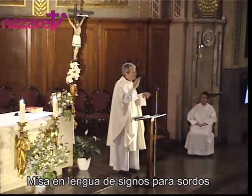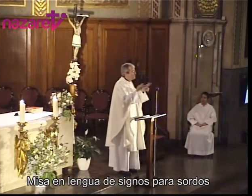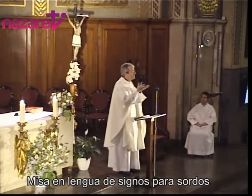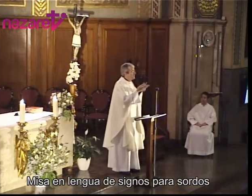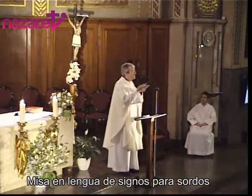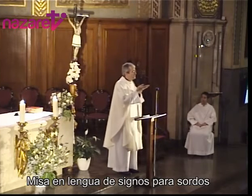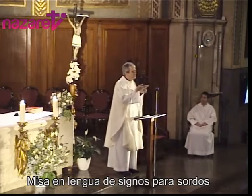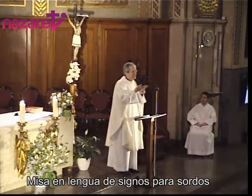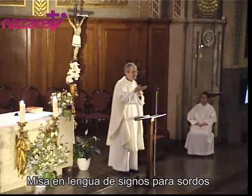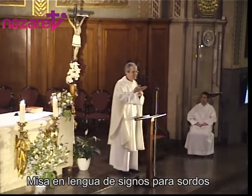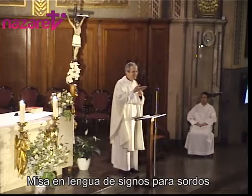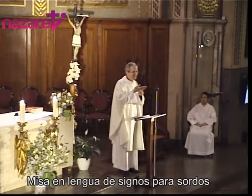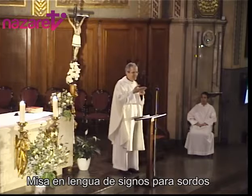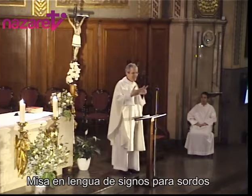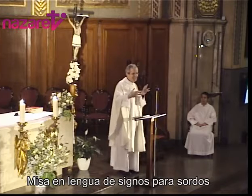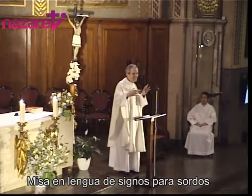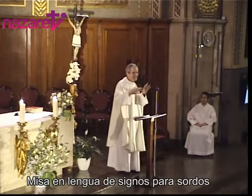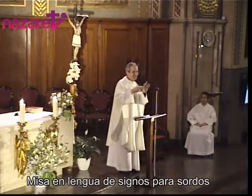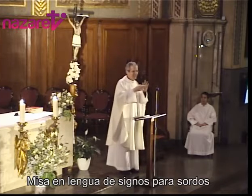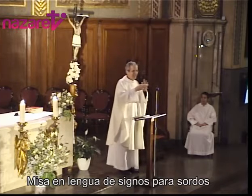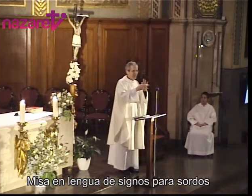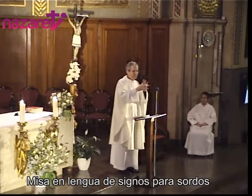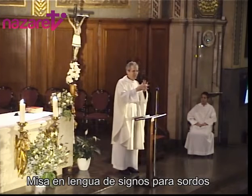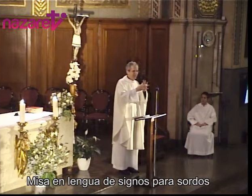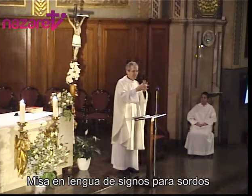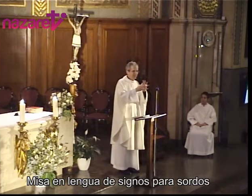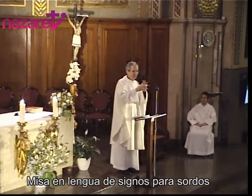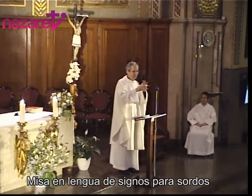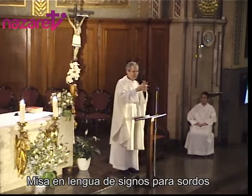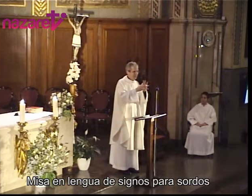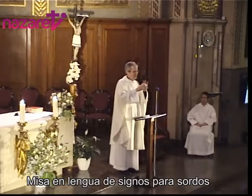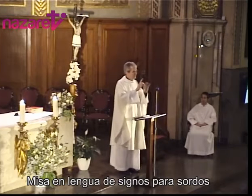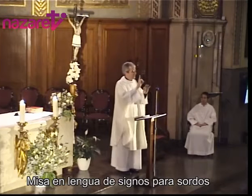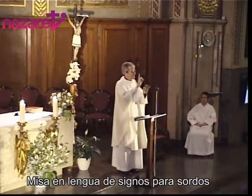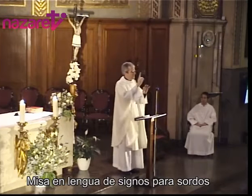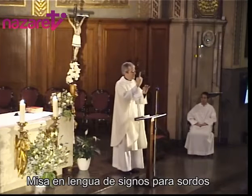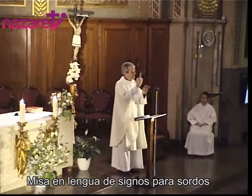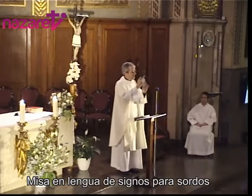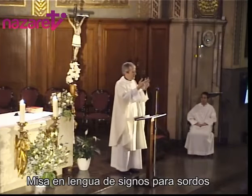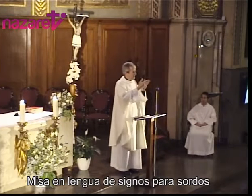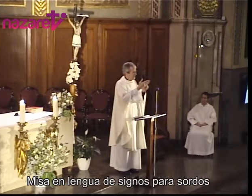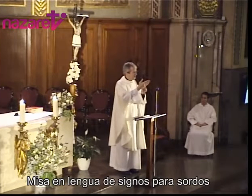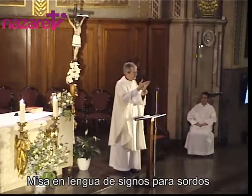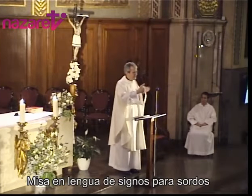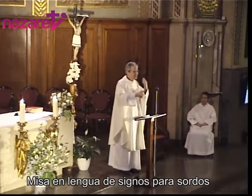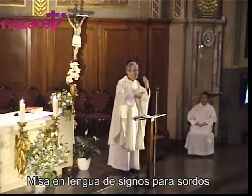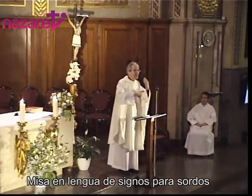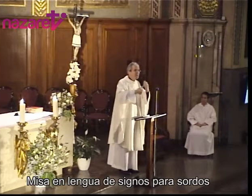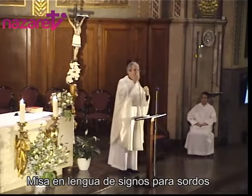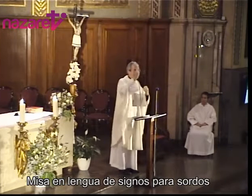Acabamos de ver las lecturas y hemos enlazado lo que es la primera lectura, ha sido el